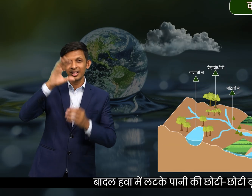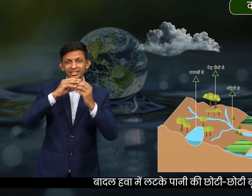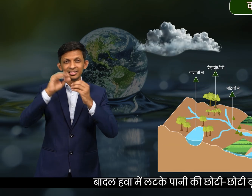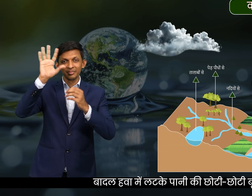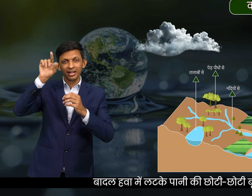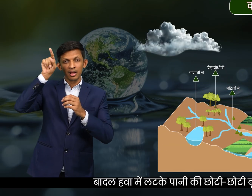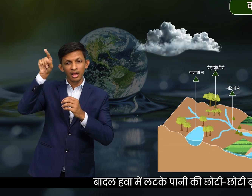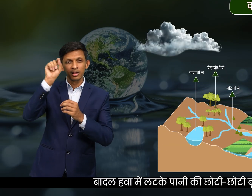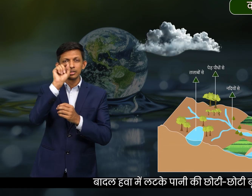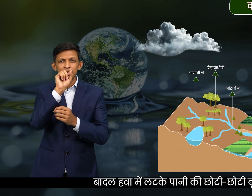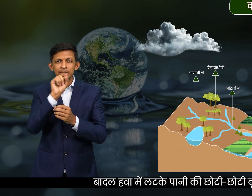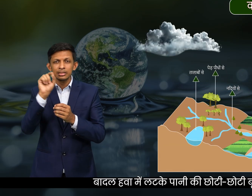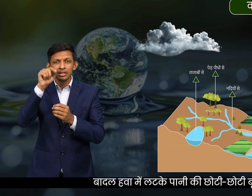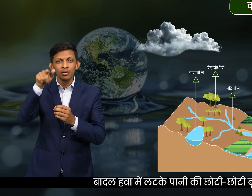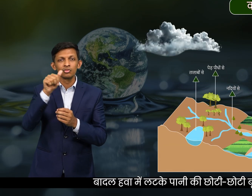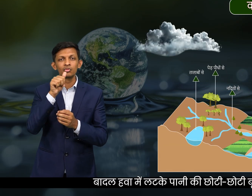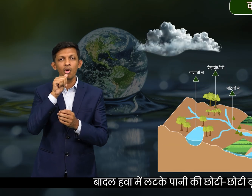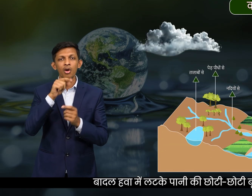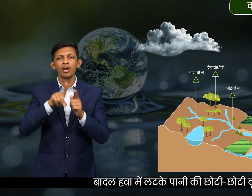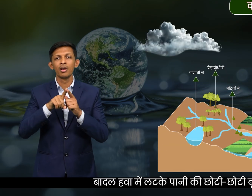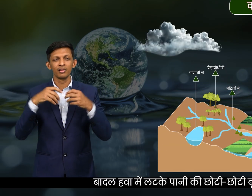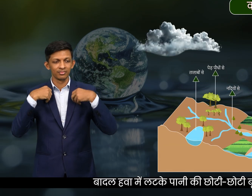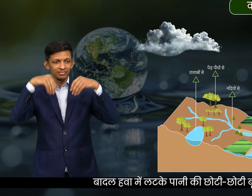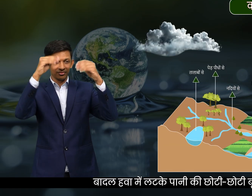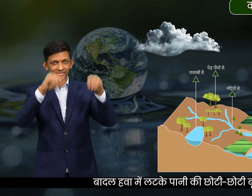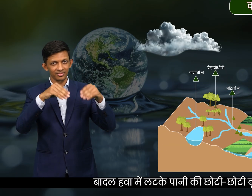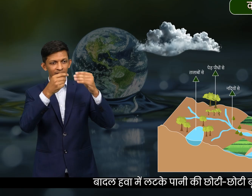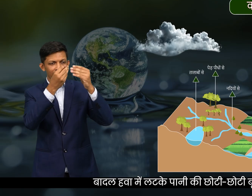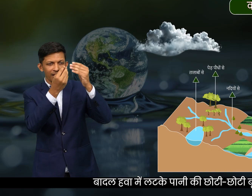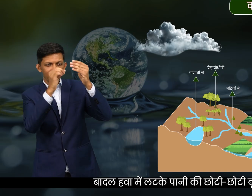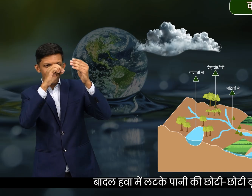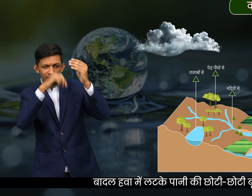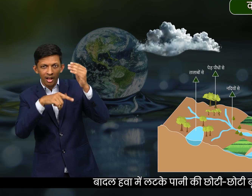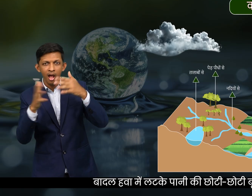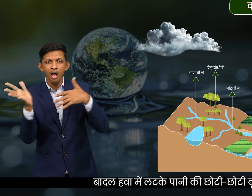बादल हवा में लटके पानी की छोटी छोटी बूंदें हैं।